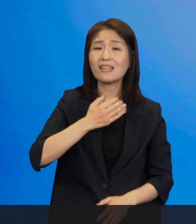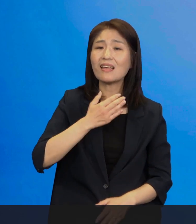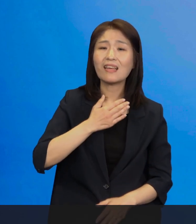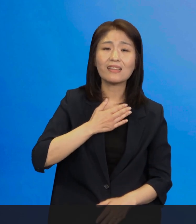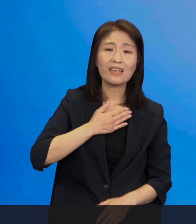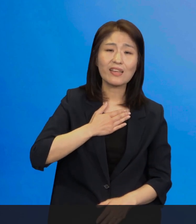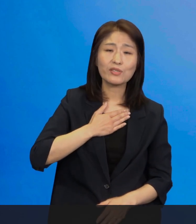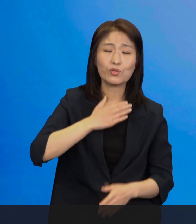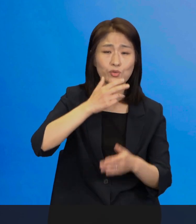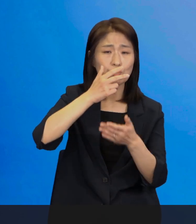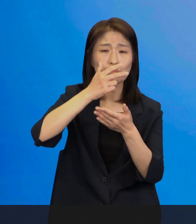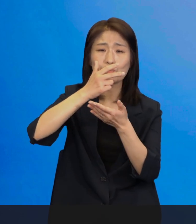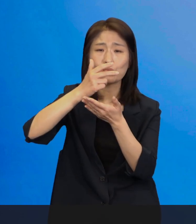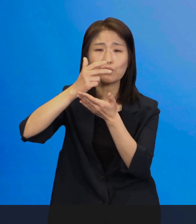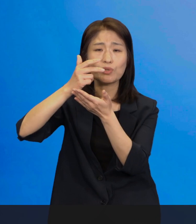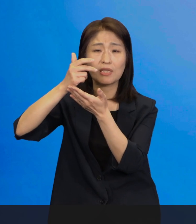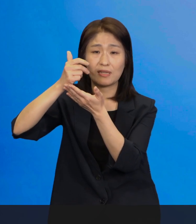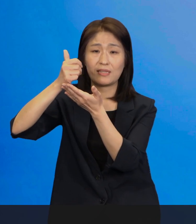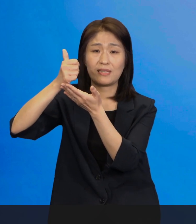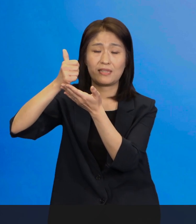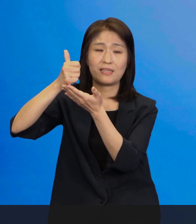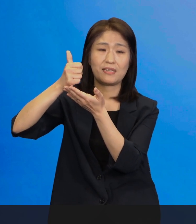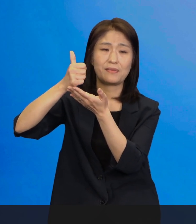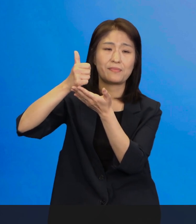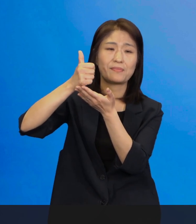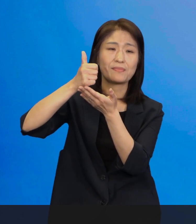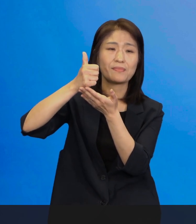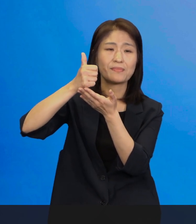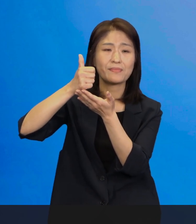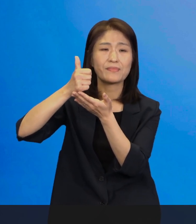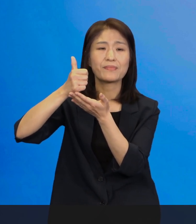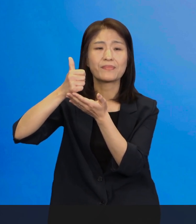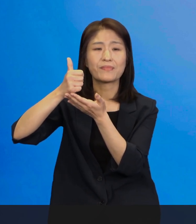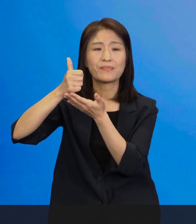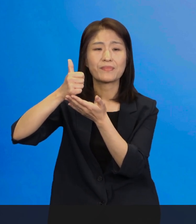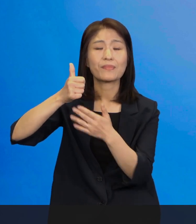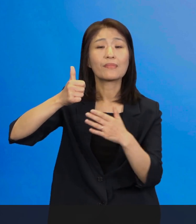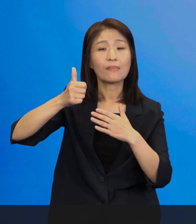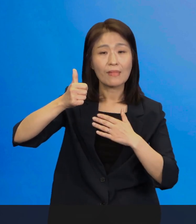신실하신 나의 주님,